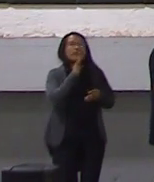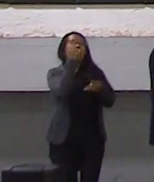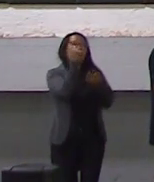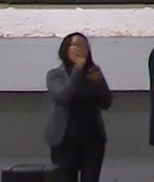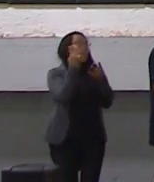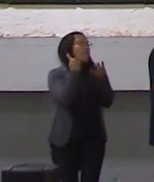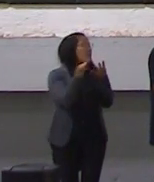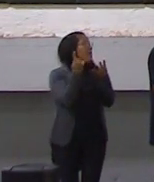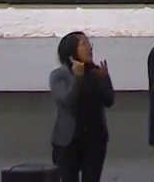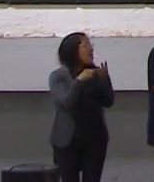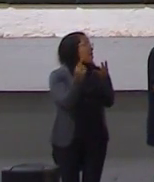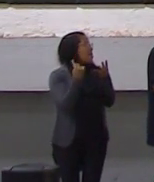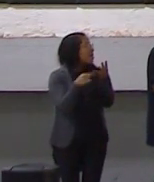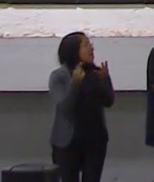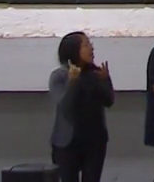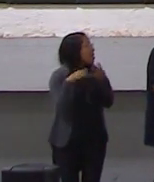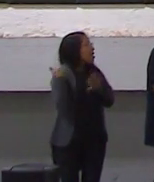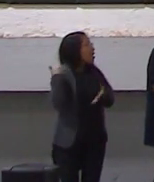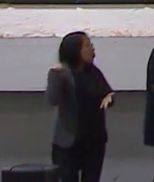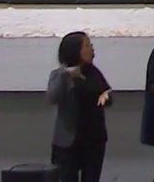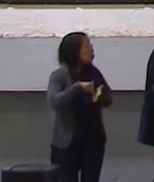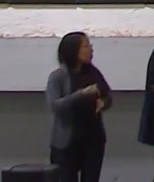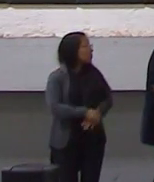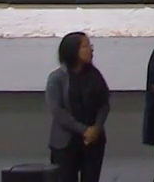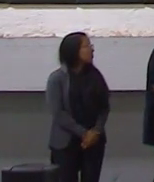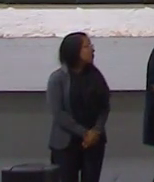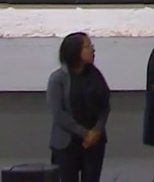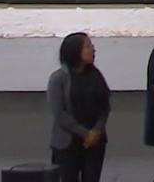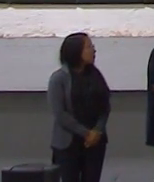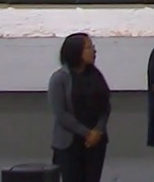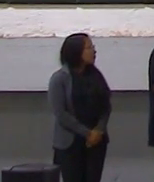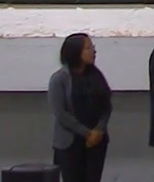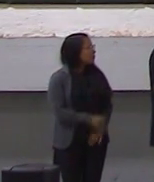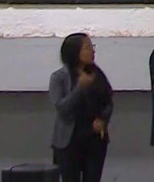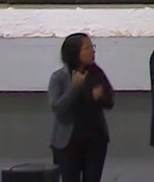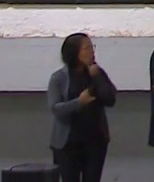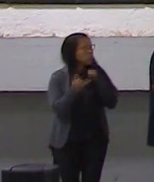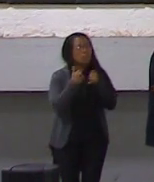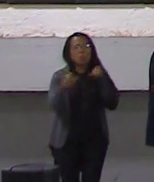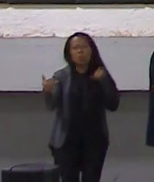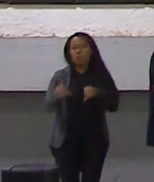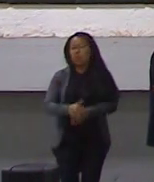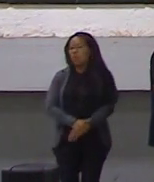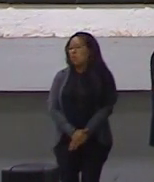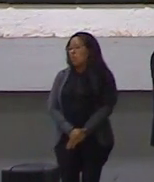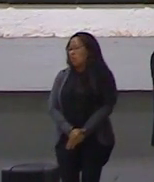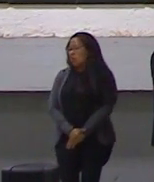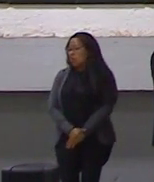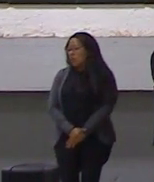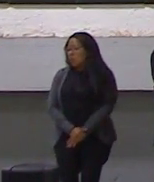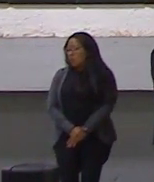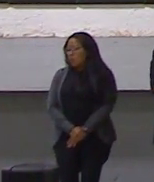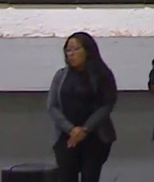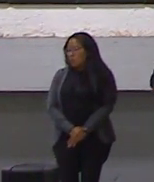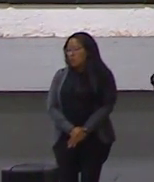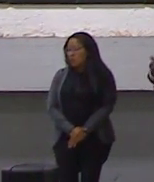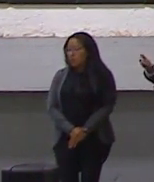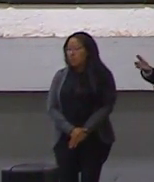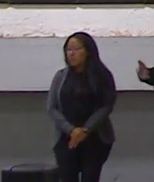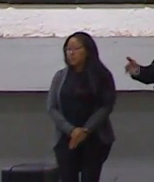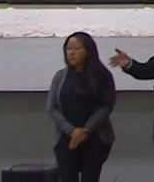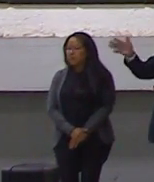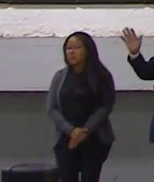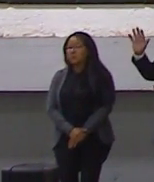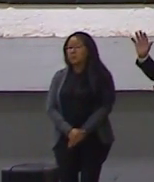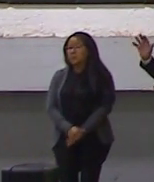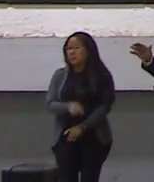banderas bordiú del gameplay de billar el plan el a kirk perderás a molina páramo elías bill moore casting y